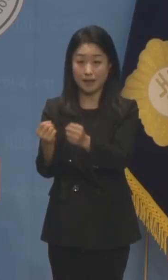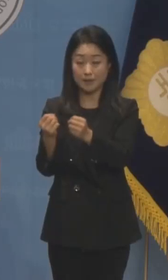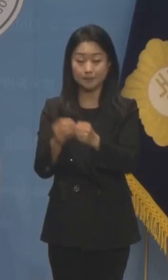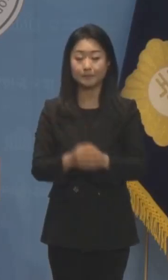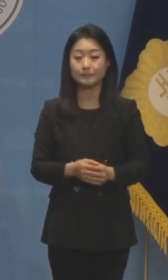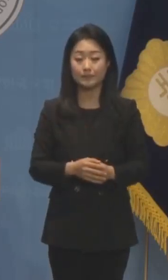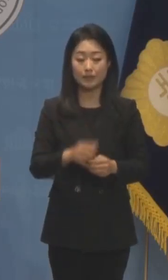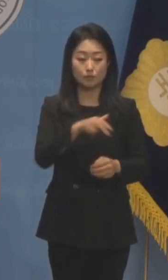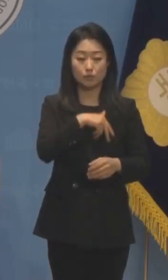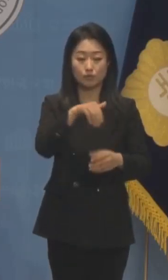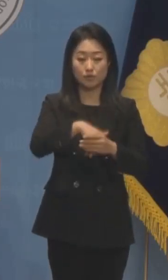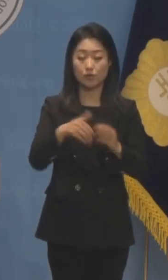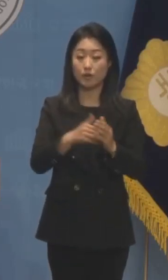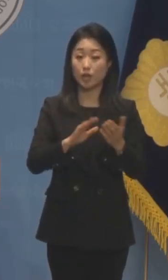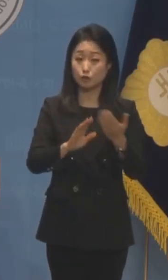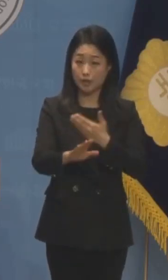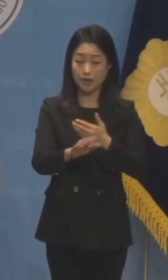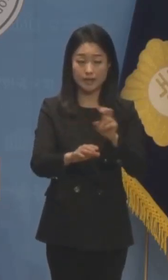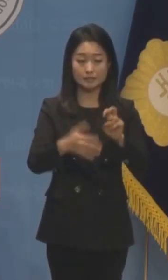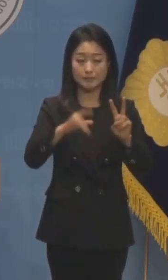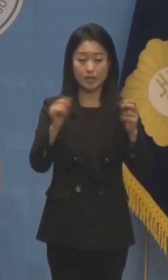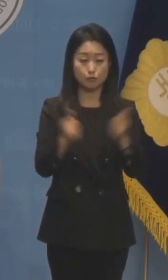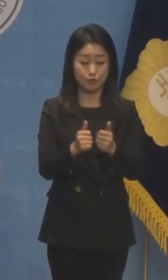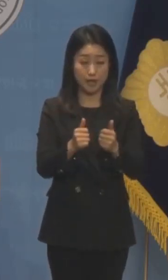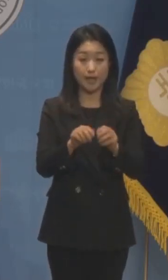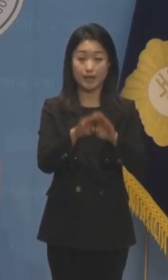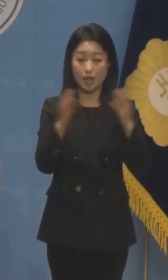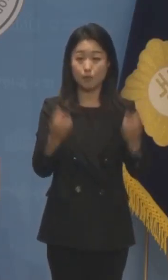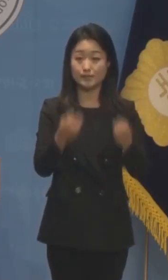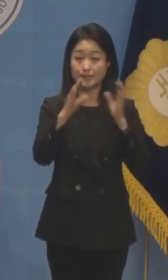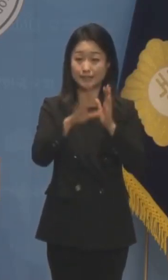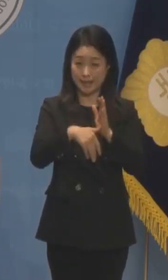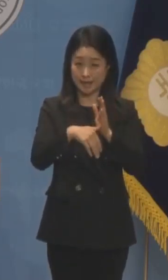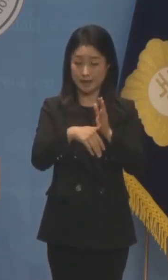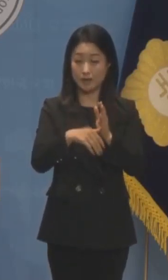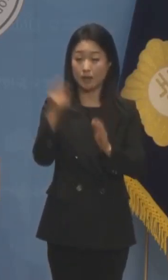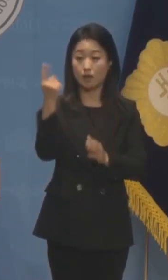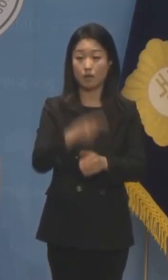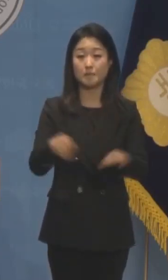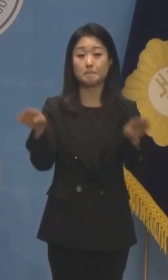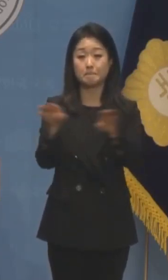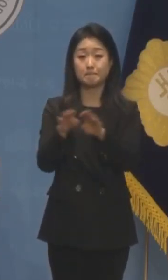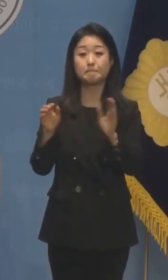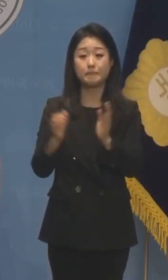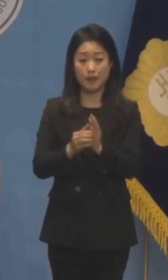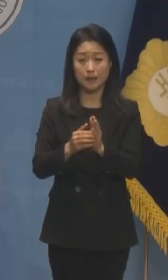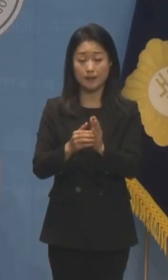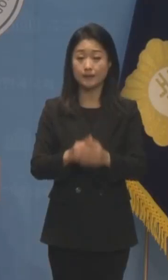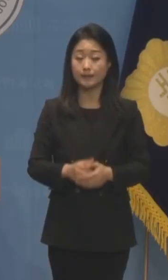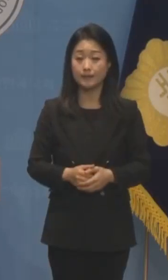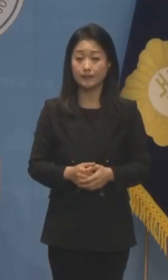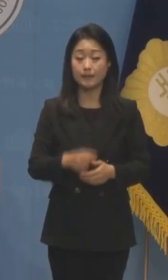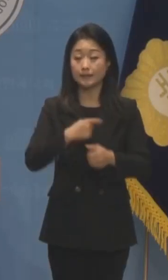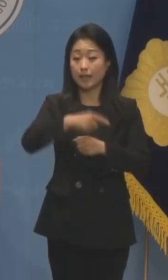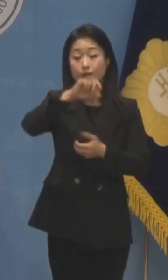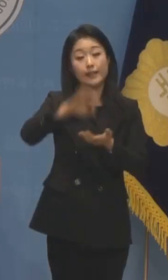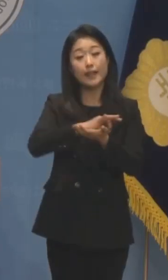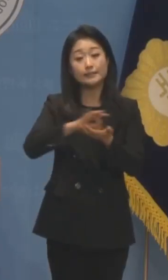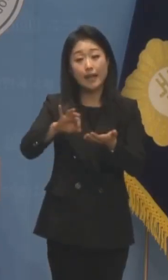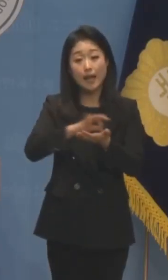총선 이후 구성된 22대 국회 개원식에는 오지 않았습니다. 내년도